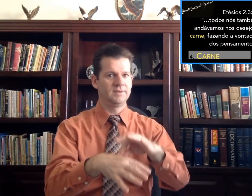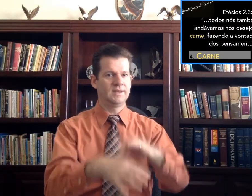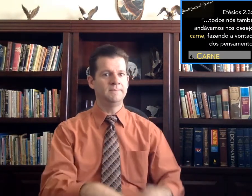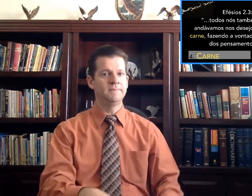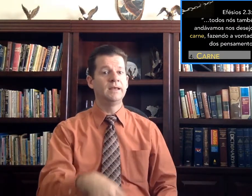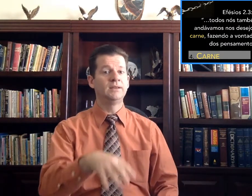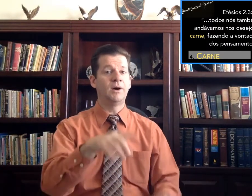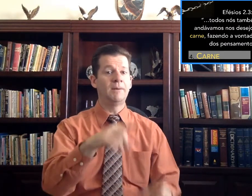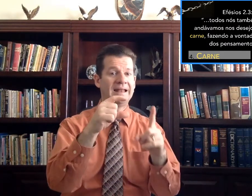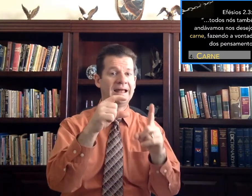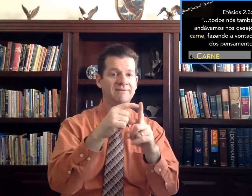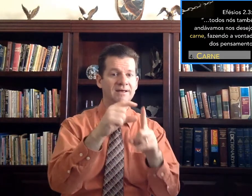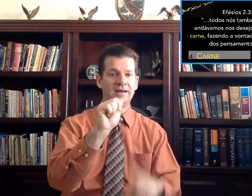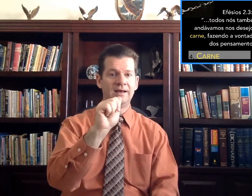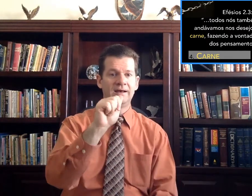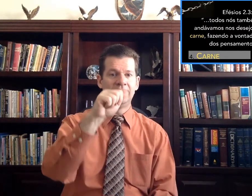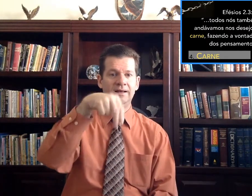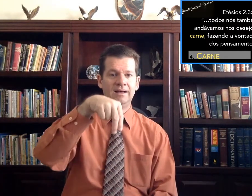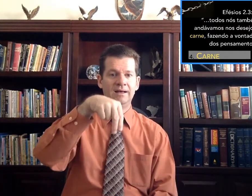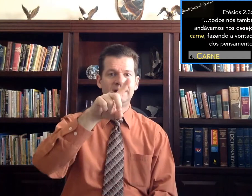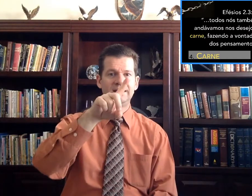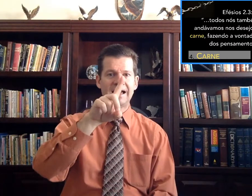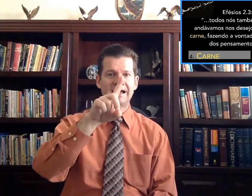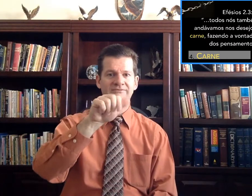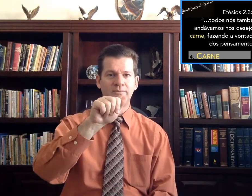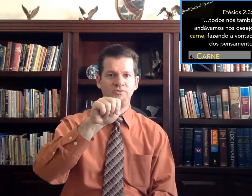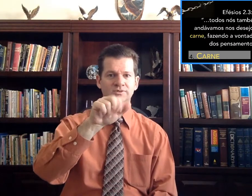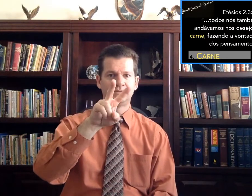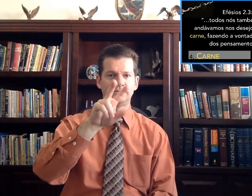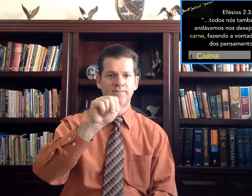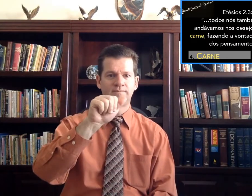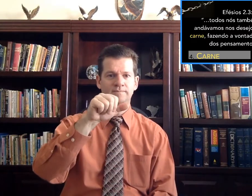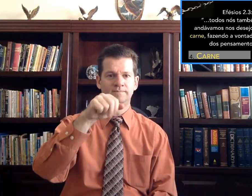Ok? Então a palavra andávamos